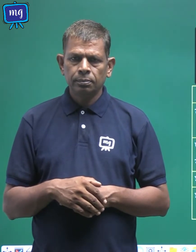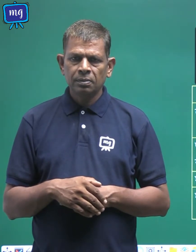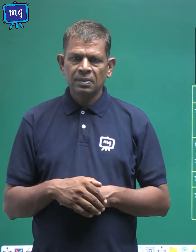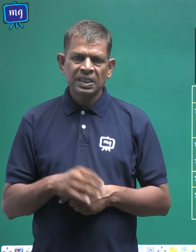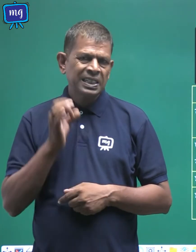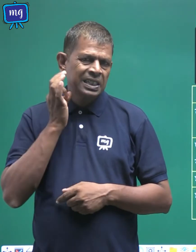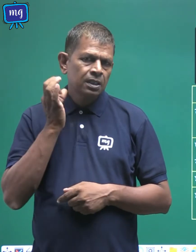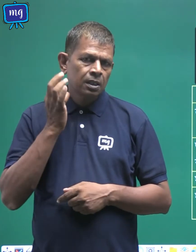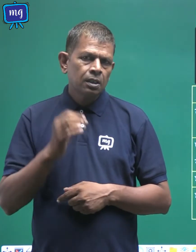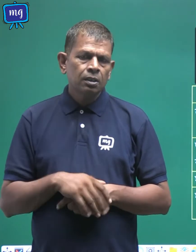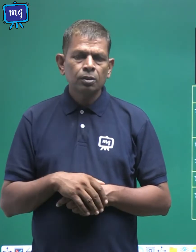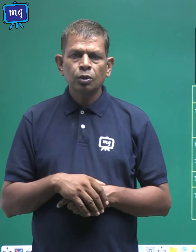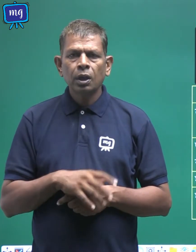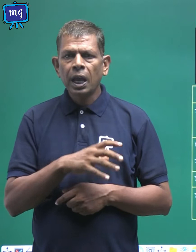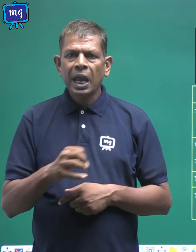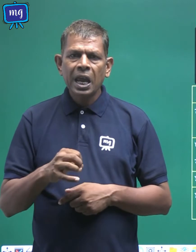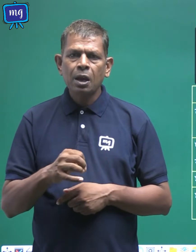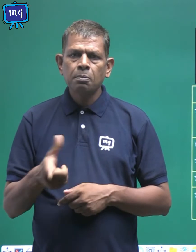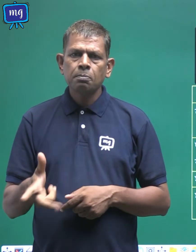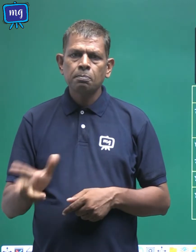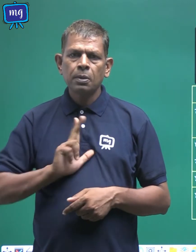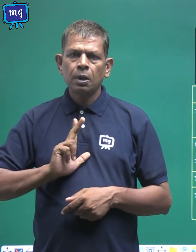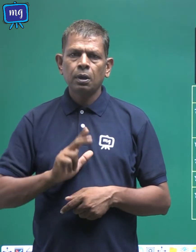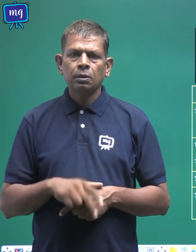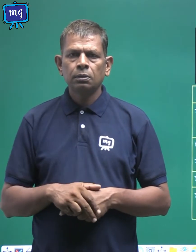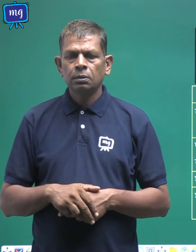शेर एवं बाघ